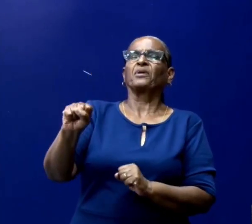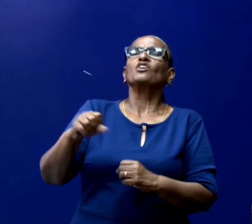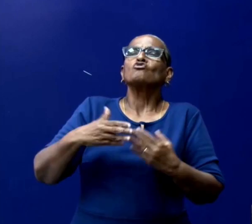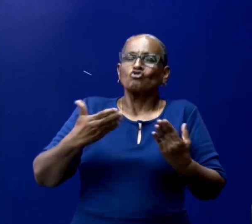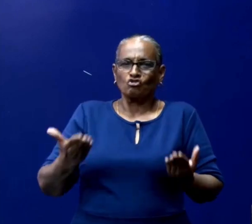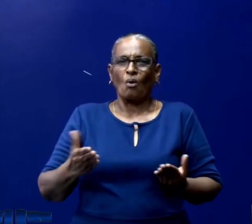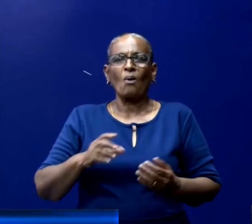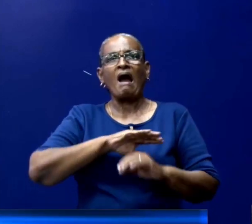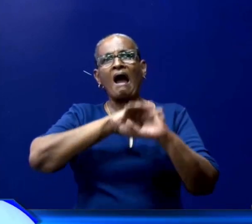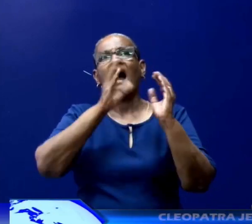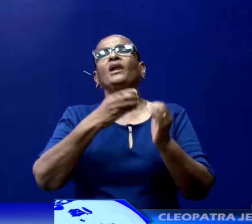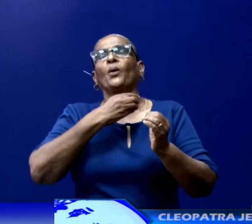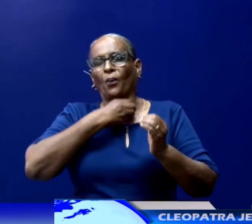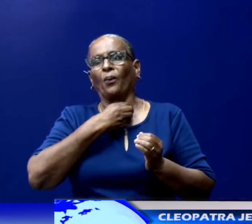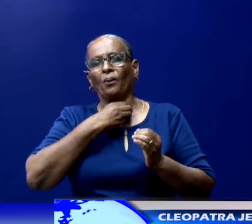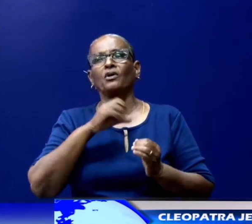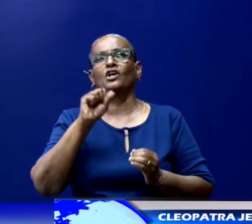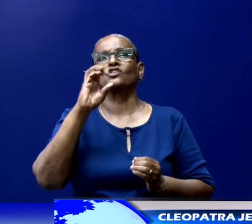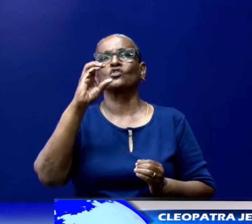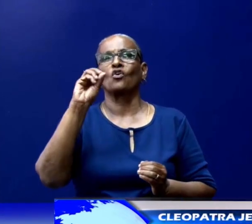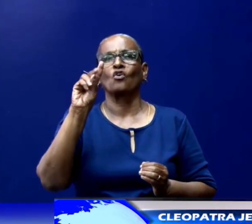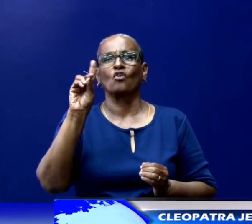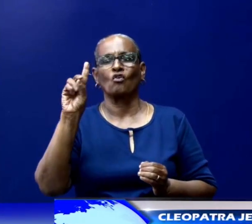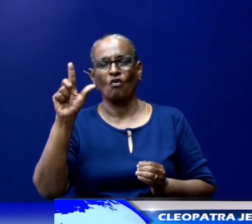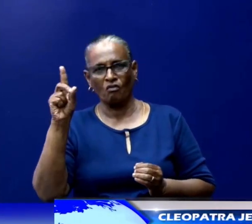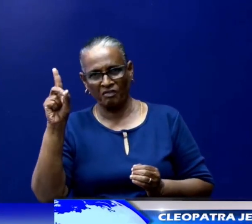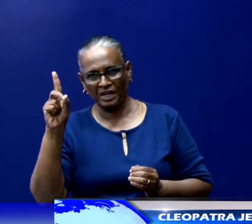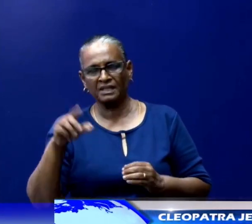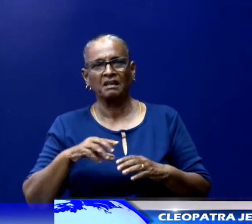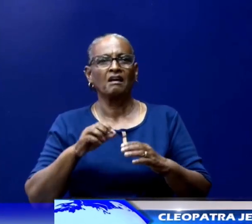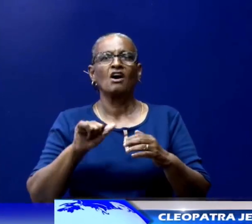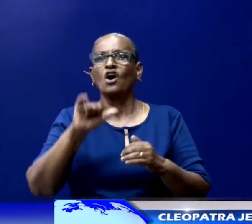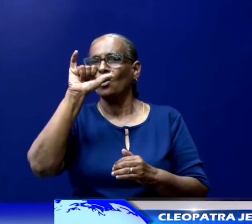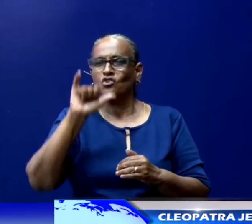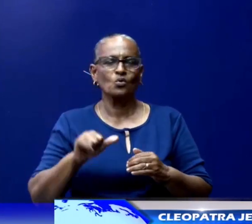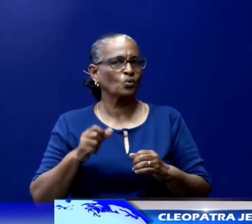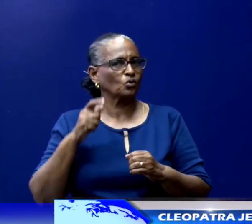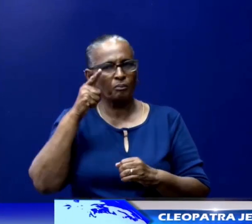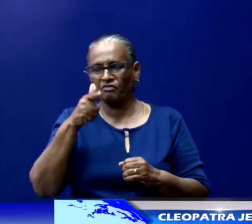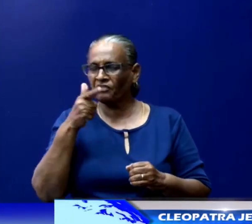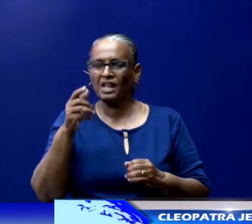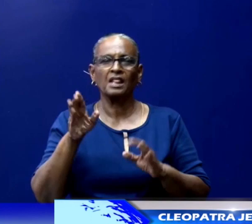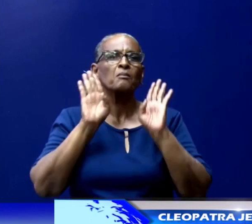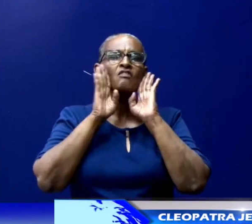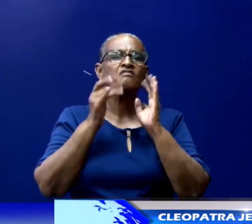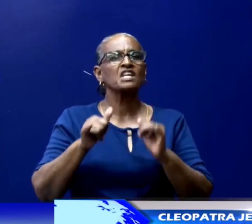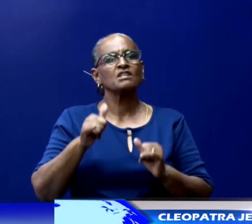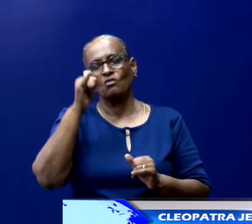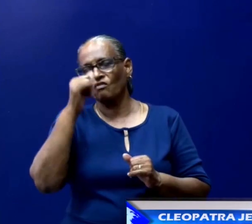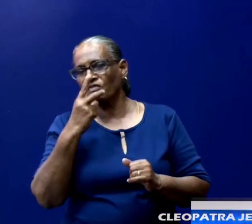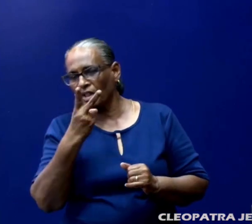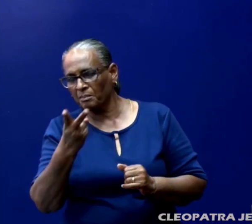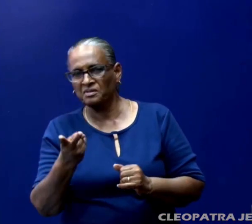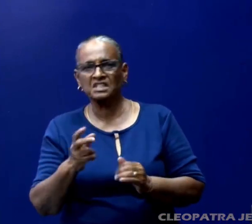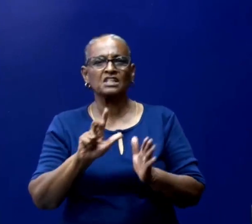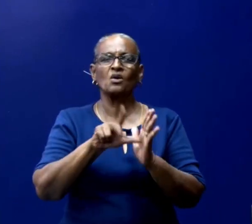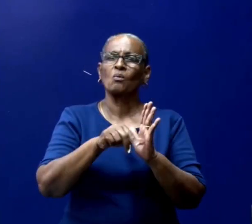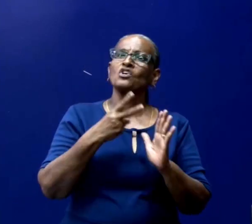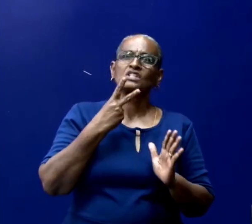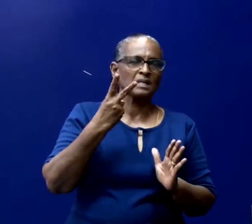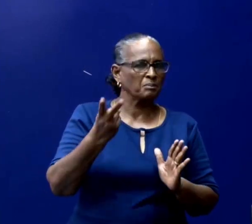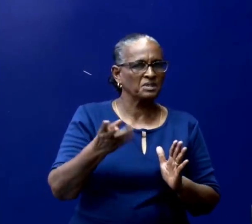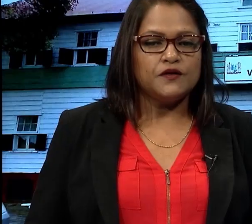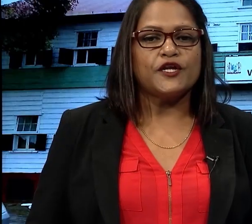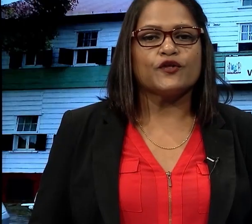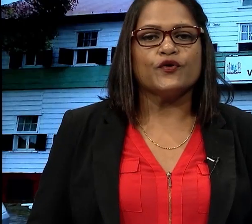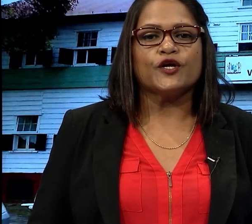alles dat hoest nu is COVID. Wij zien die filmpjes ook op YouTube of op Facebook en op WhatsApp. Ik krijg bijna van alles